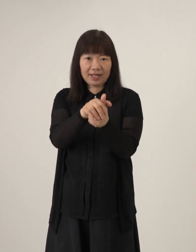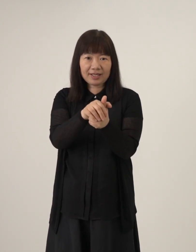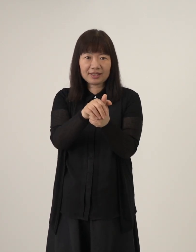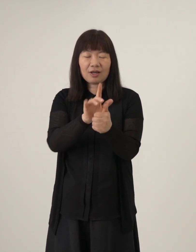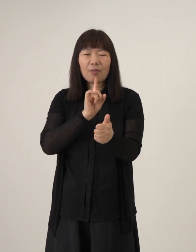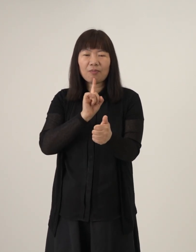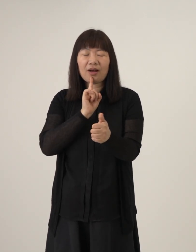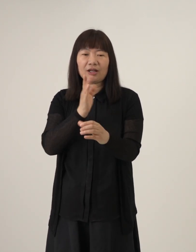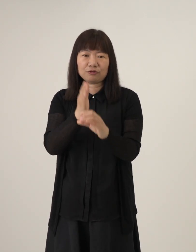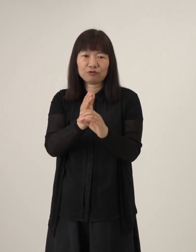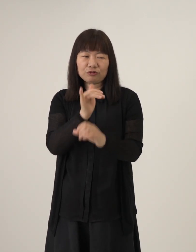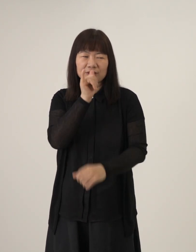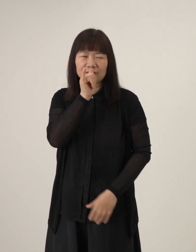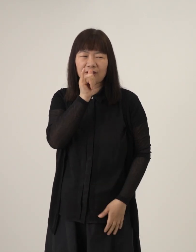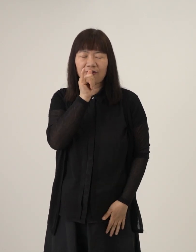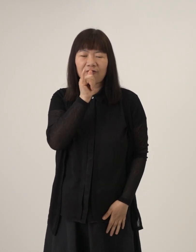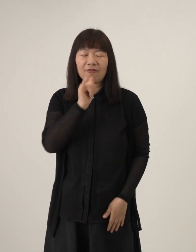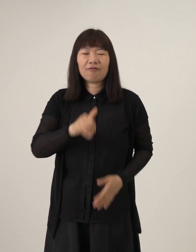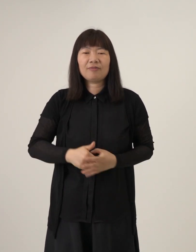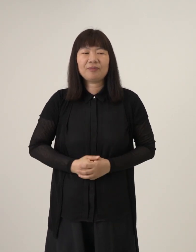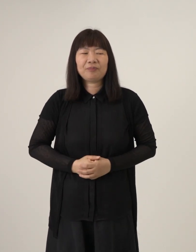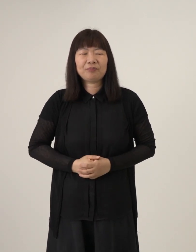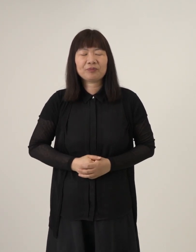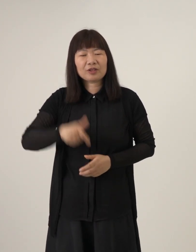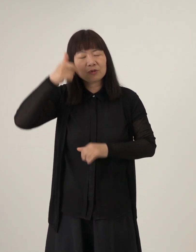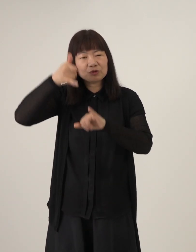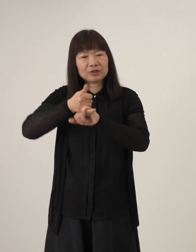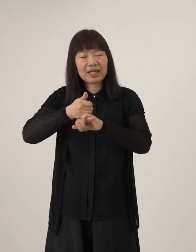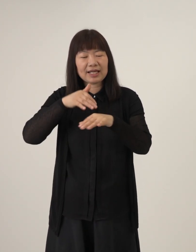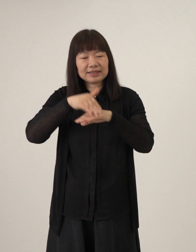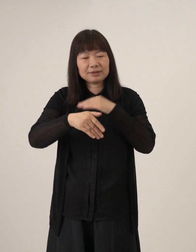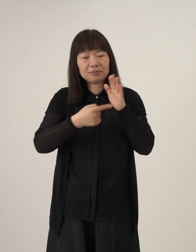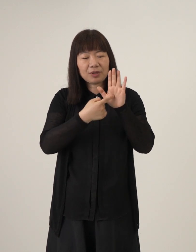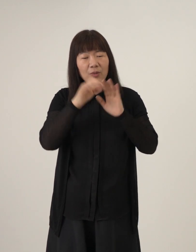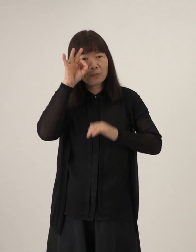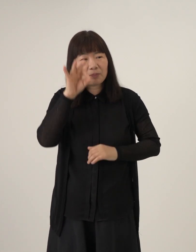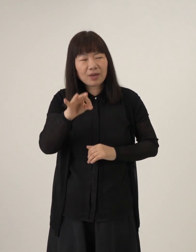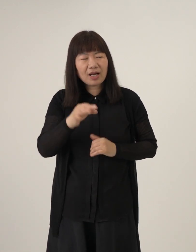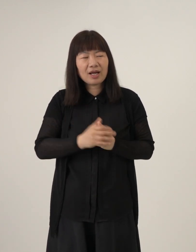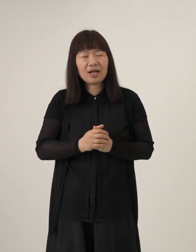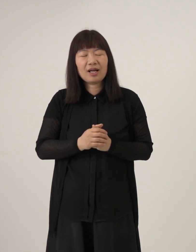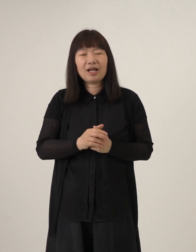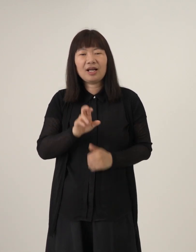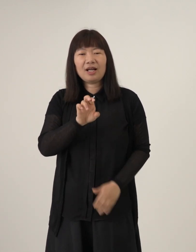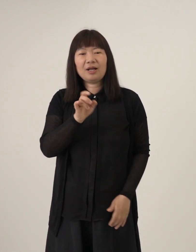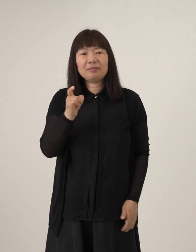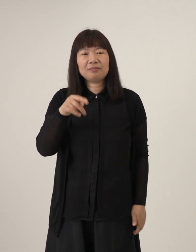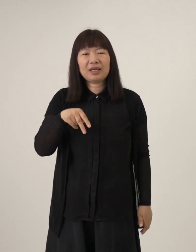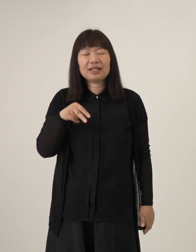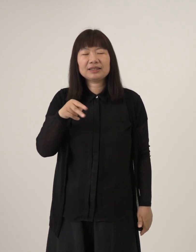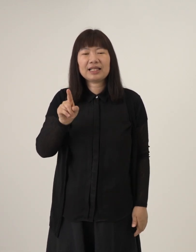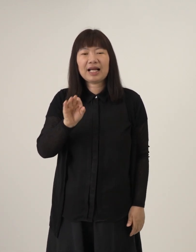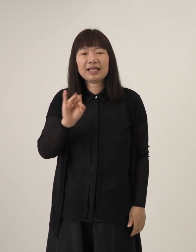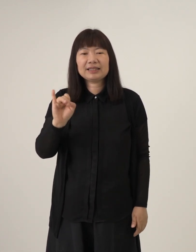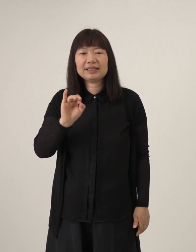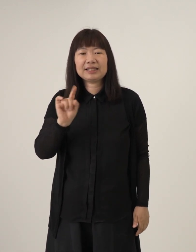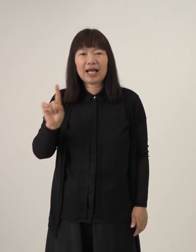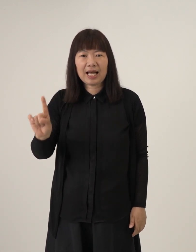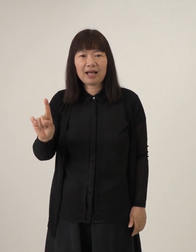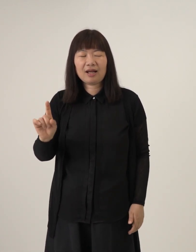직함을 얘기하는 거예요. 그걸 구약식 표현으로는 메사이아, 또